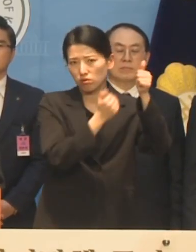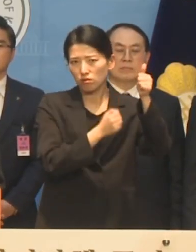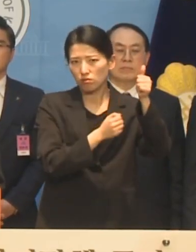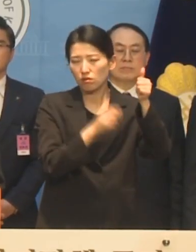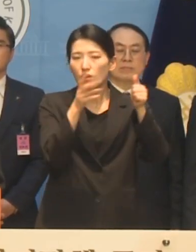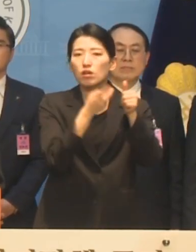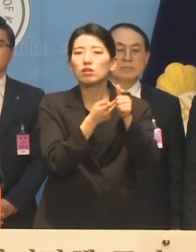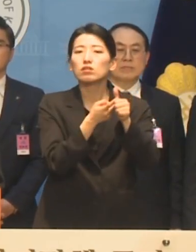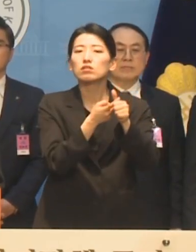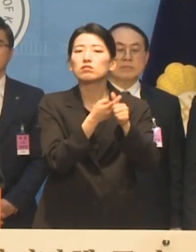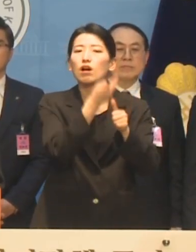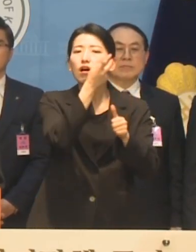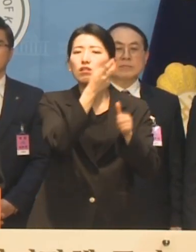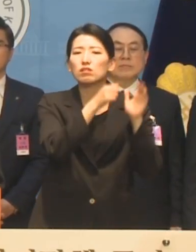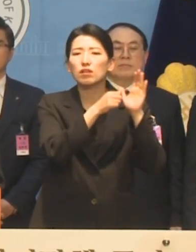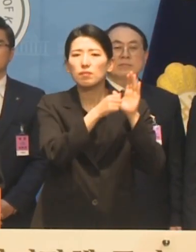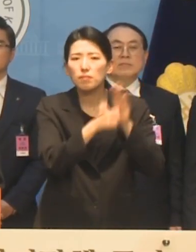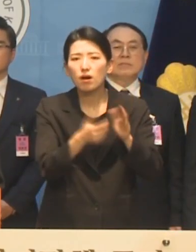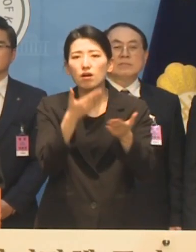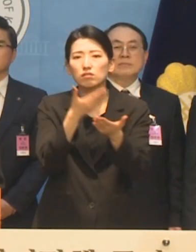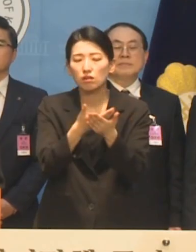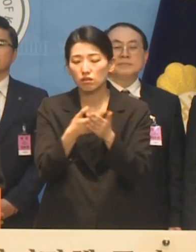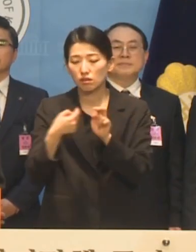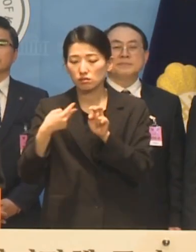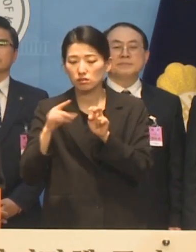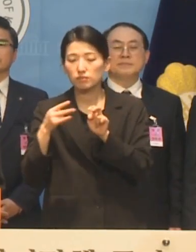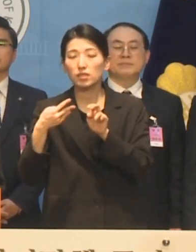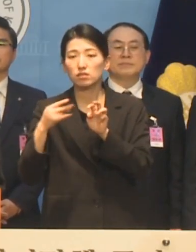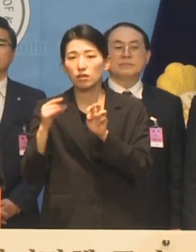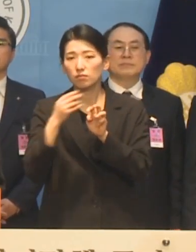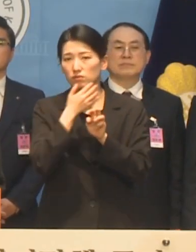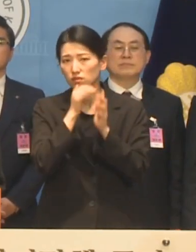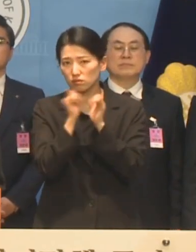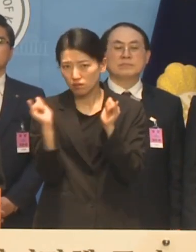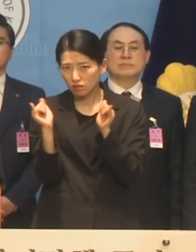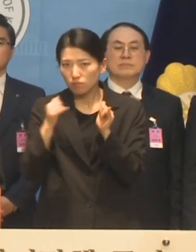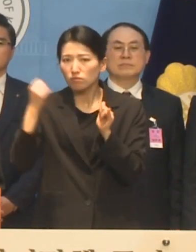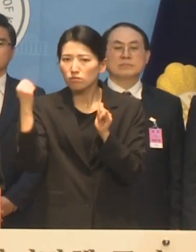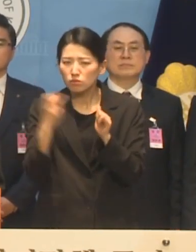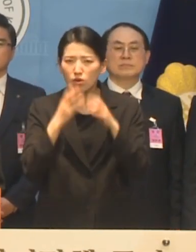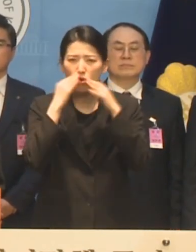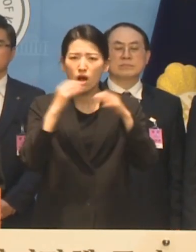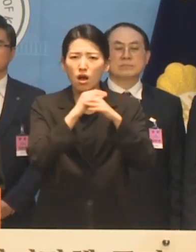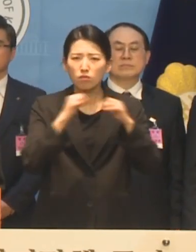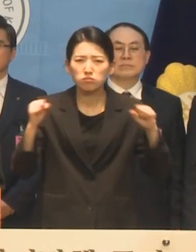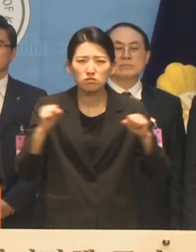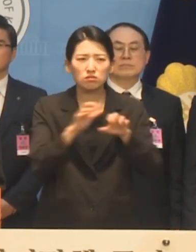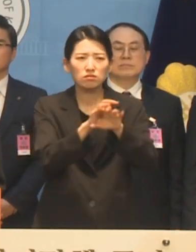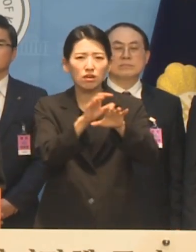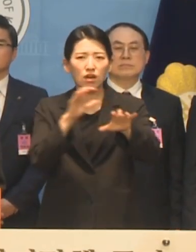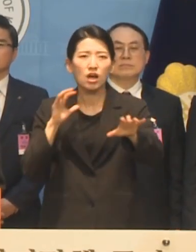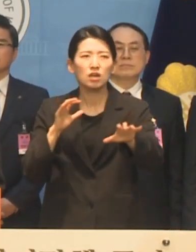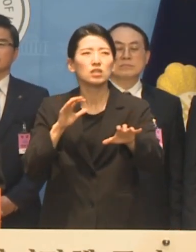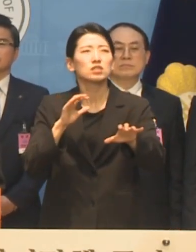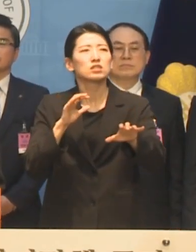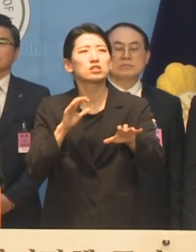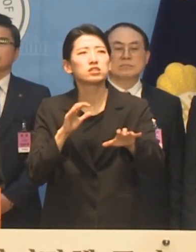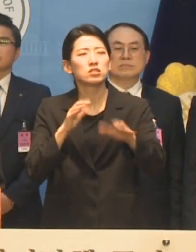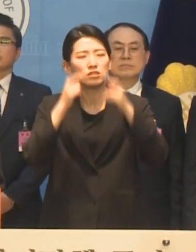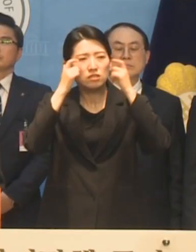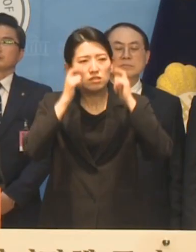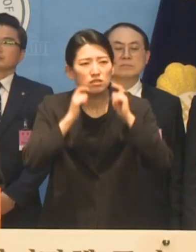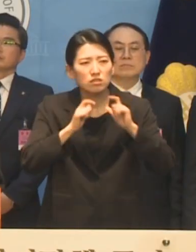규탄하는 2030 세대를 비롯해 매일 거리에서 눈물로 나라를 지키려는 절대